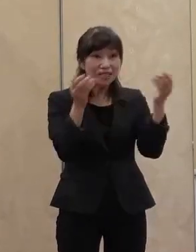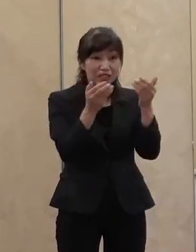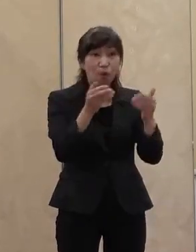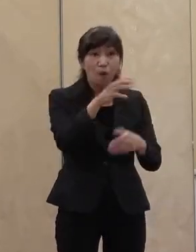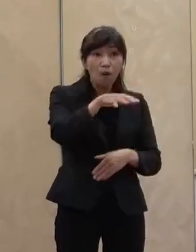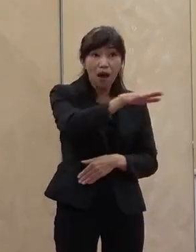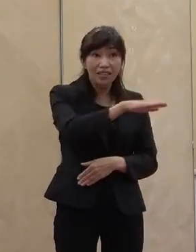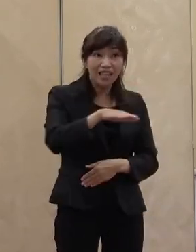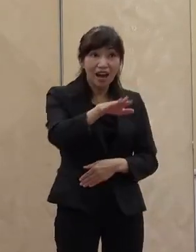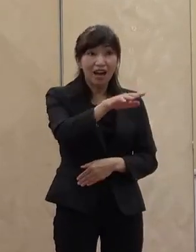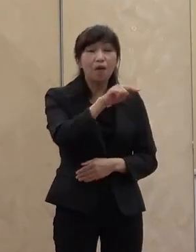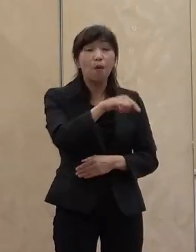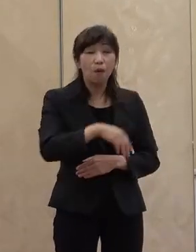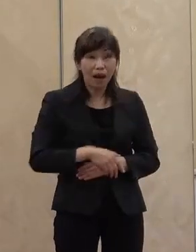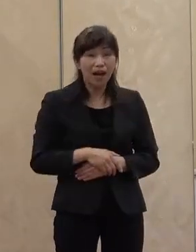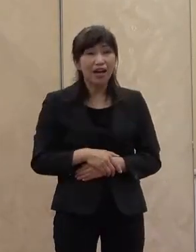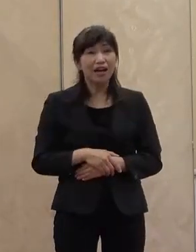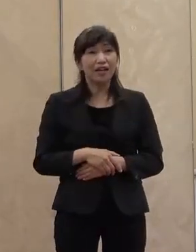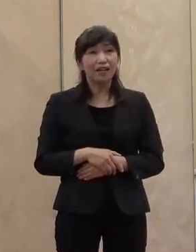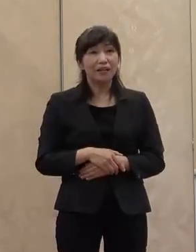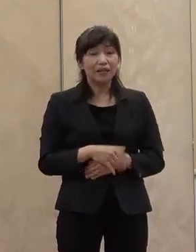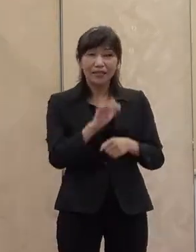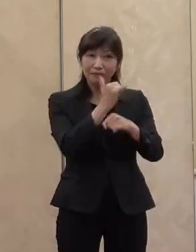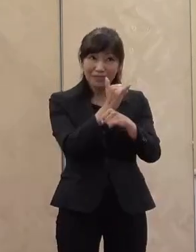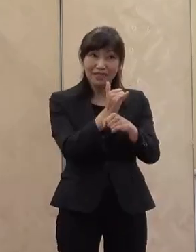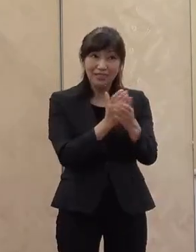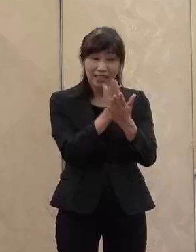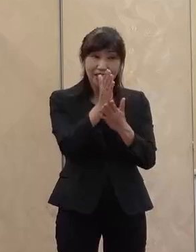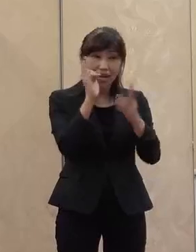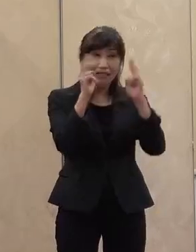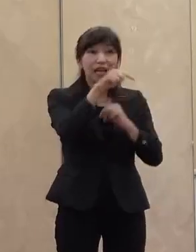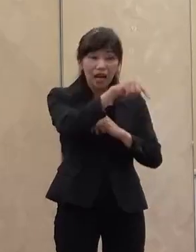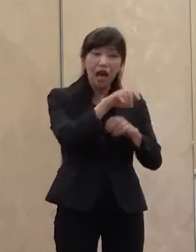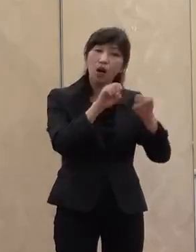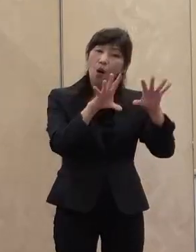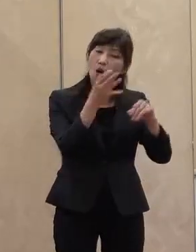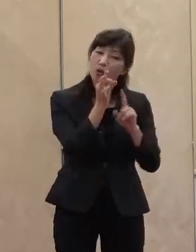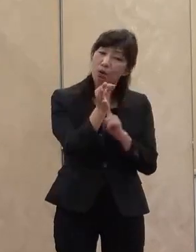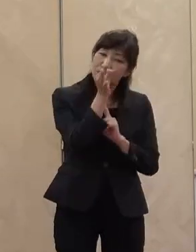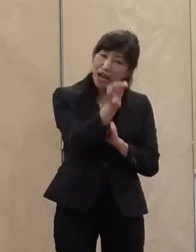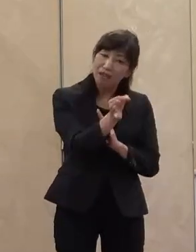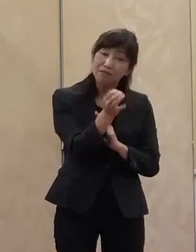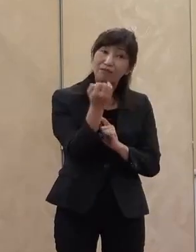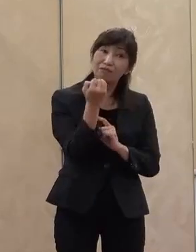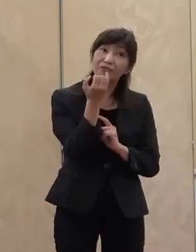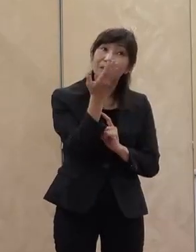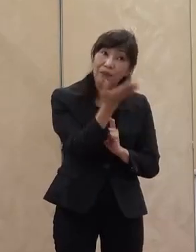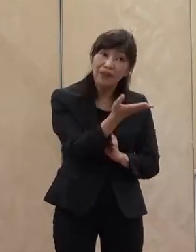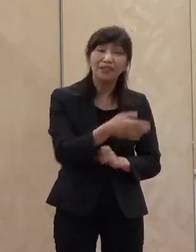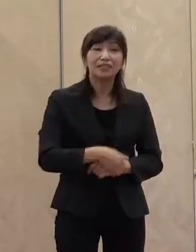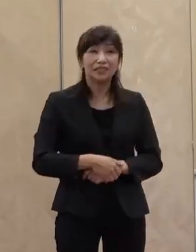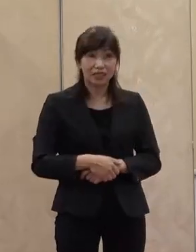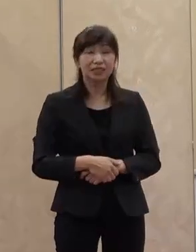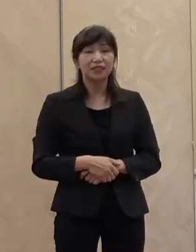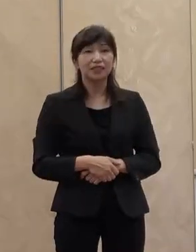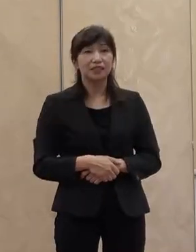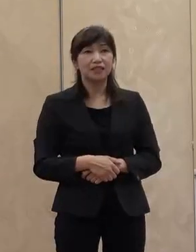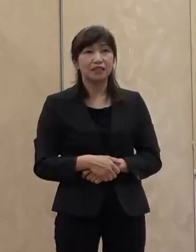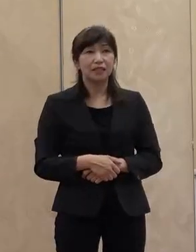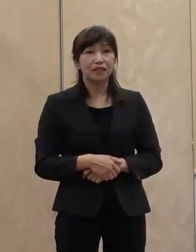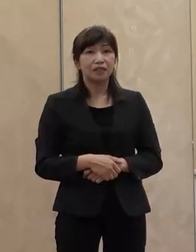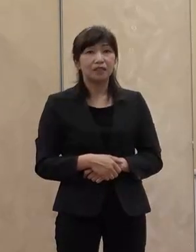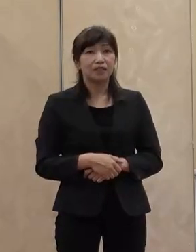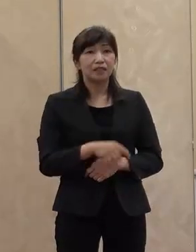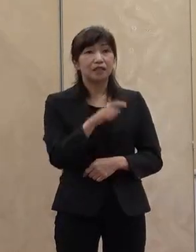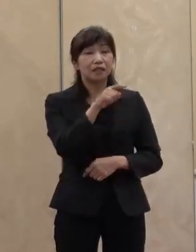その人材サービス会社のなんか広告料とかそういうのを払ってもいいでしょうし、まあ、そこは一部ぐる